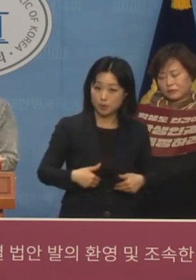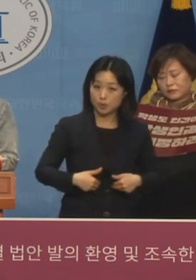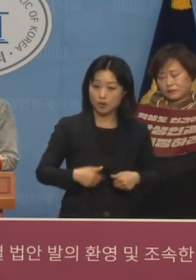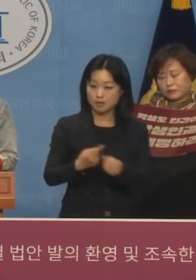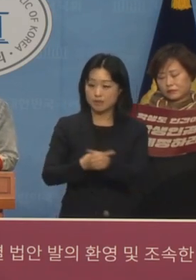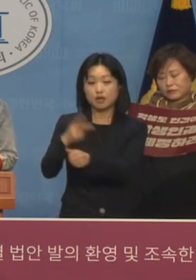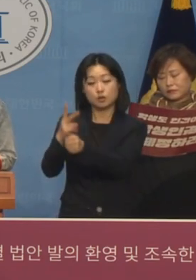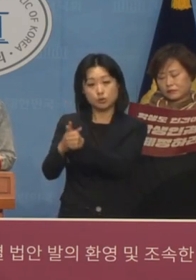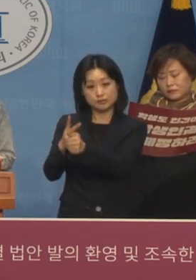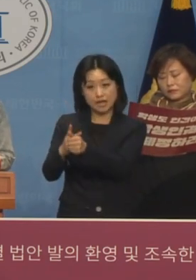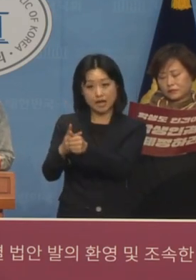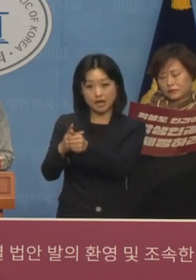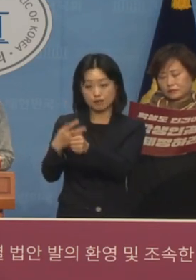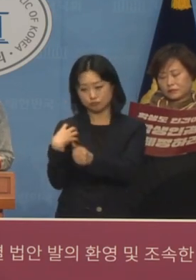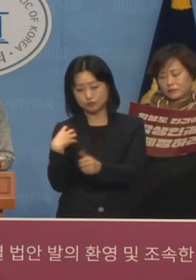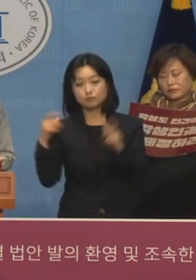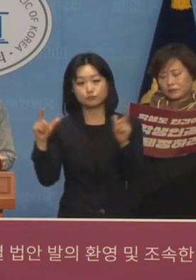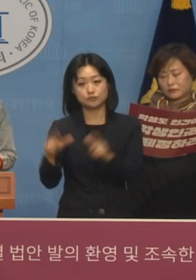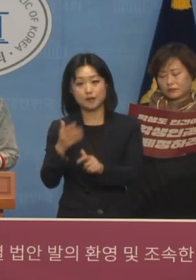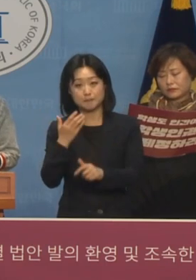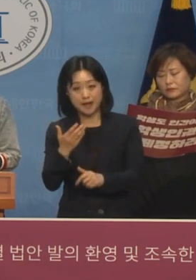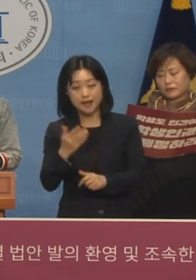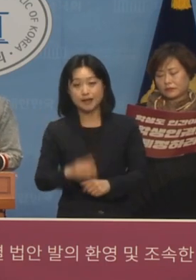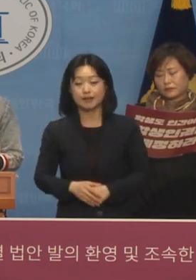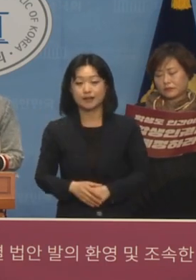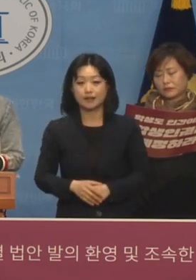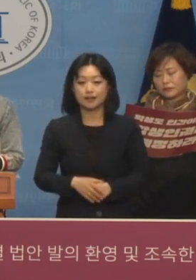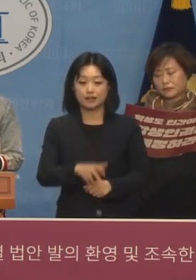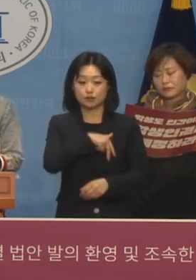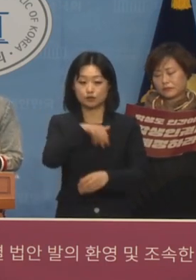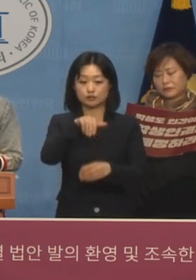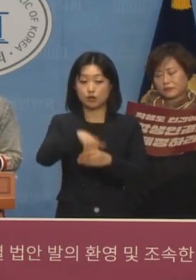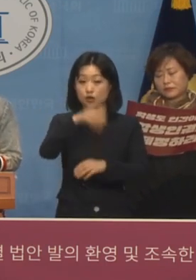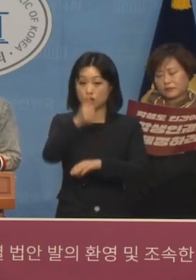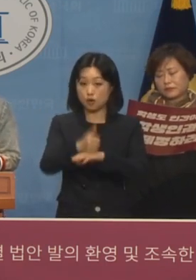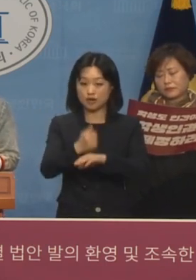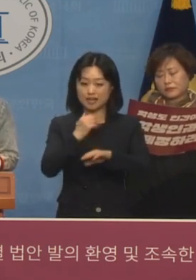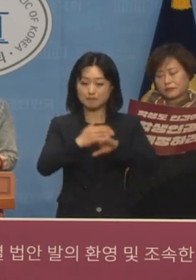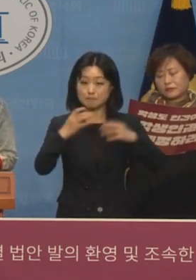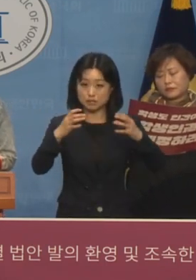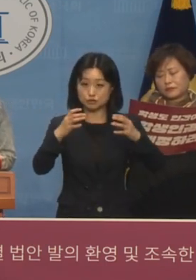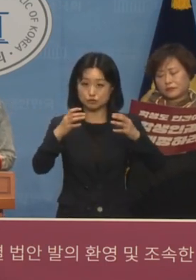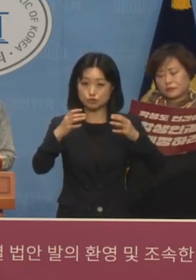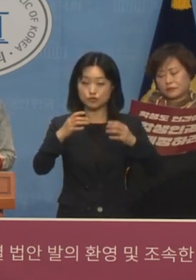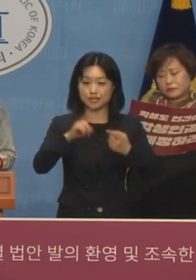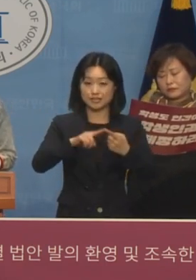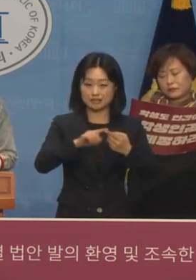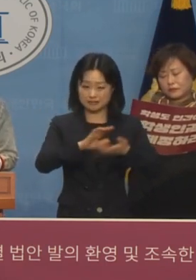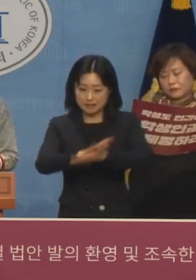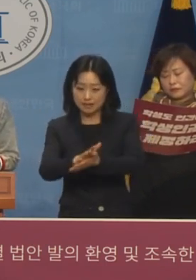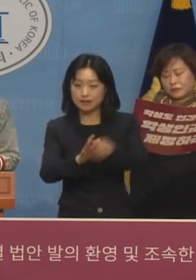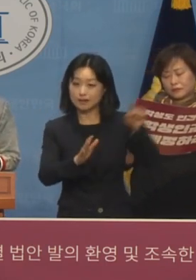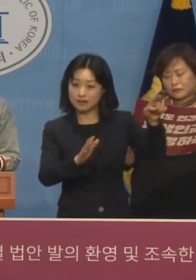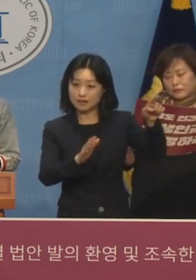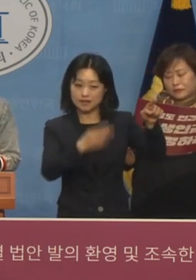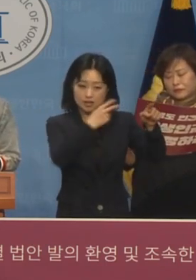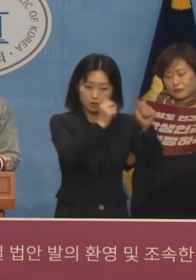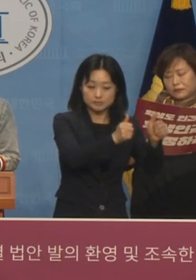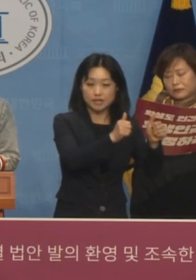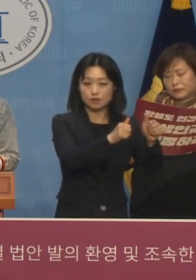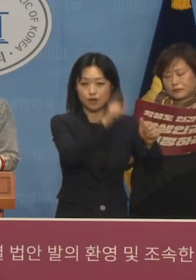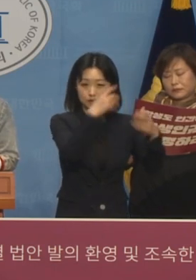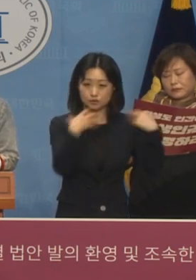교사의 부담도 줄어들 것입니다. 이번 총선의 결과는 민주주의를 이틀막하는 행정권력과 검찰 권력에 대한